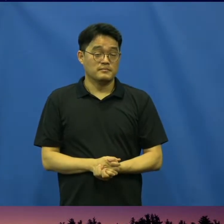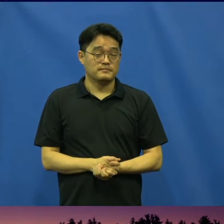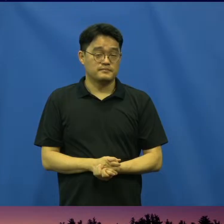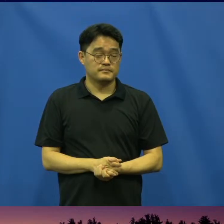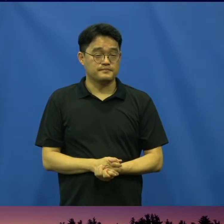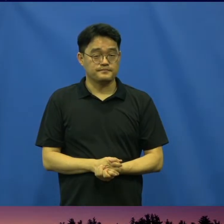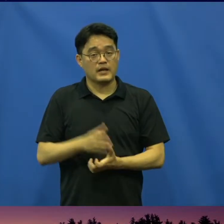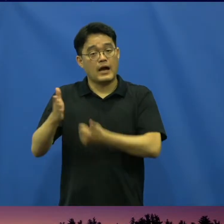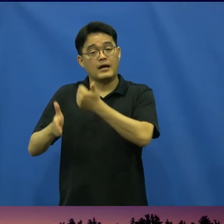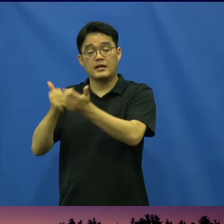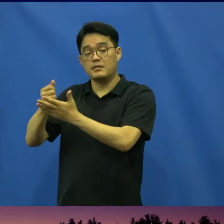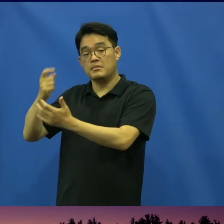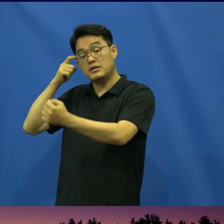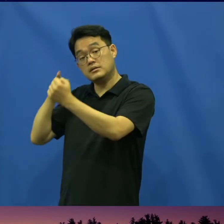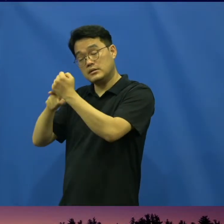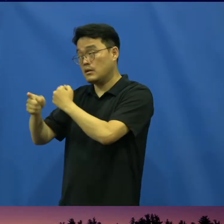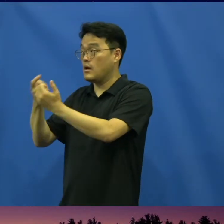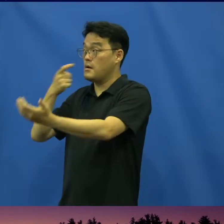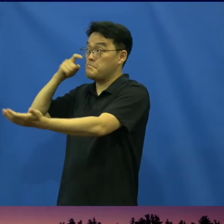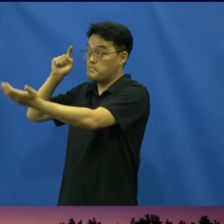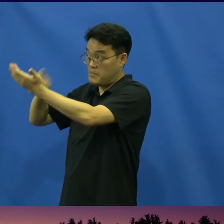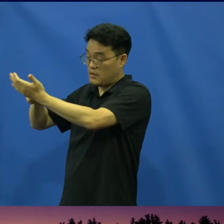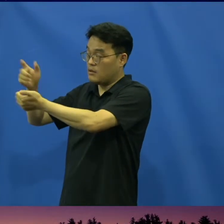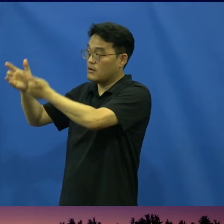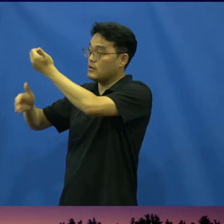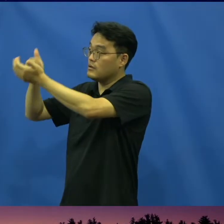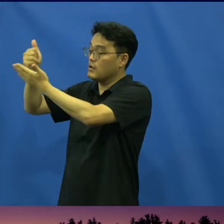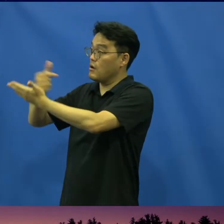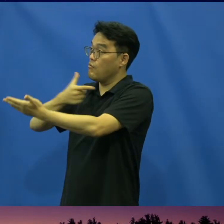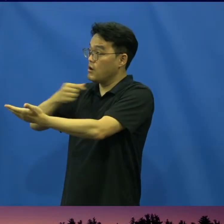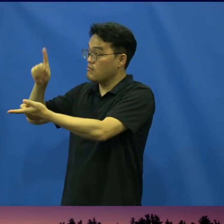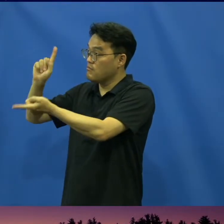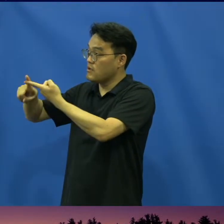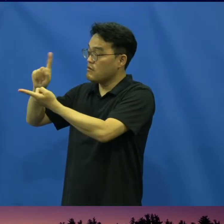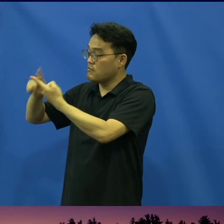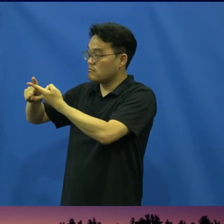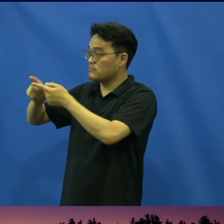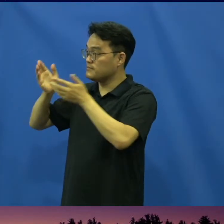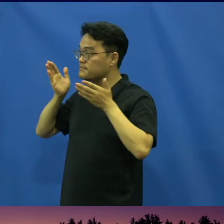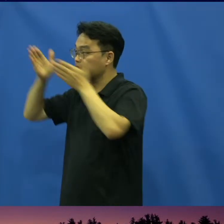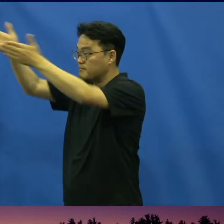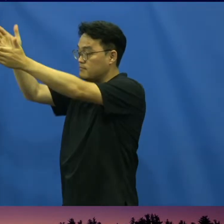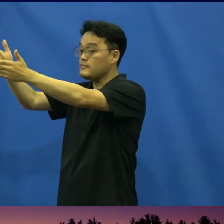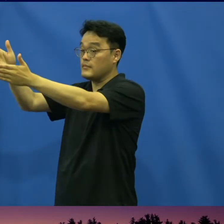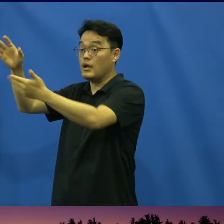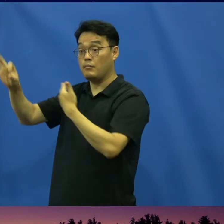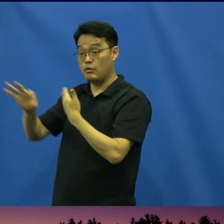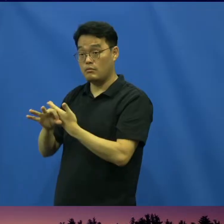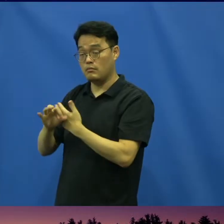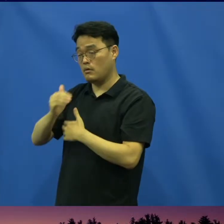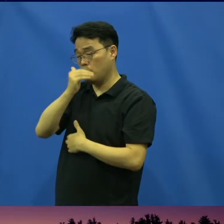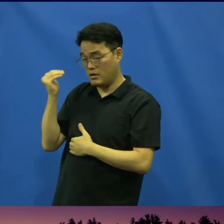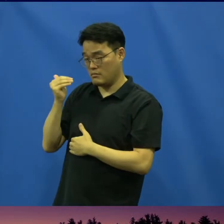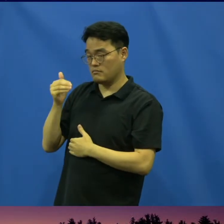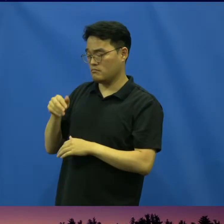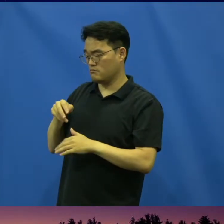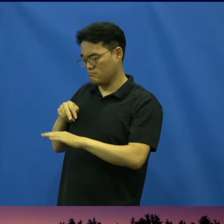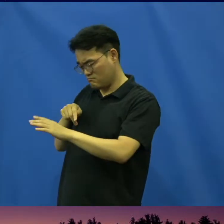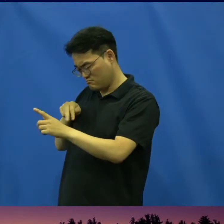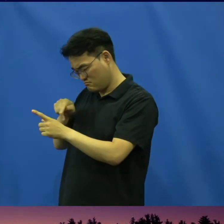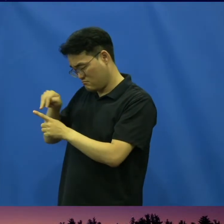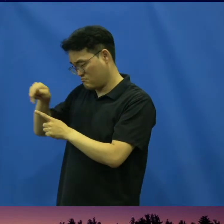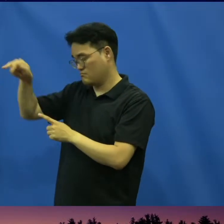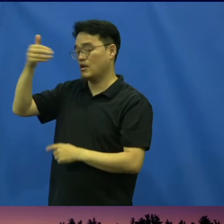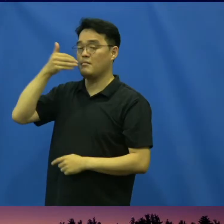하나님의 뜻을 발견해 보세요. 이거 성경을 읽으면 하나님의 뜻이잖아요. 하나님의 뜻을 알고 모든 게 재해석돼요. 그러니까 요셉을 보십시오. 그의